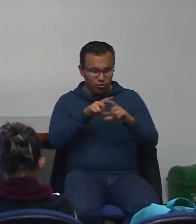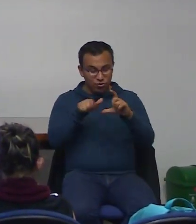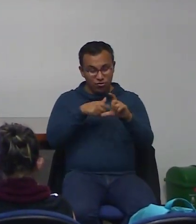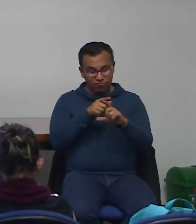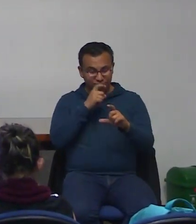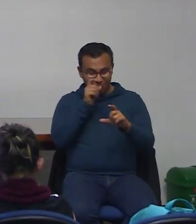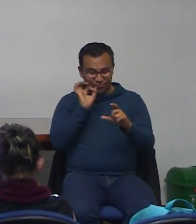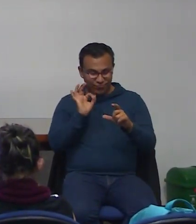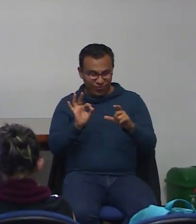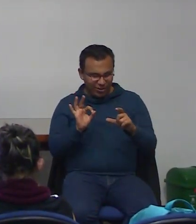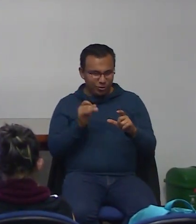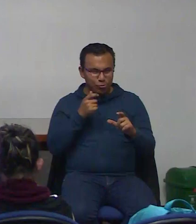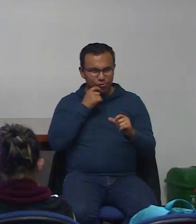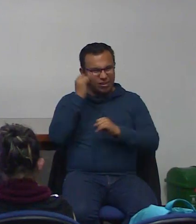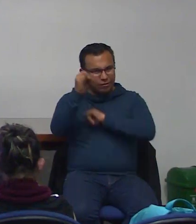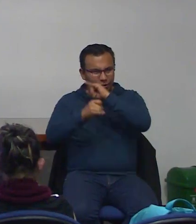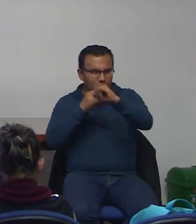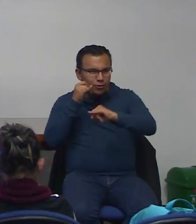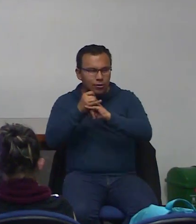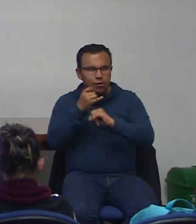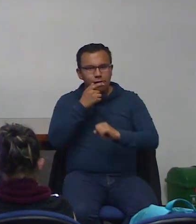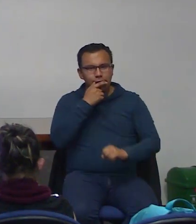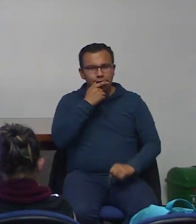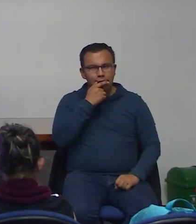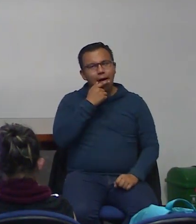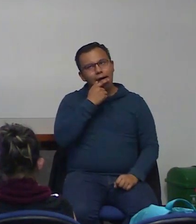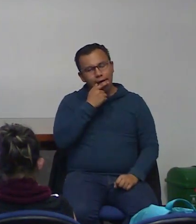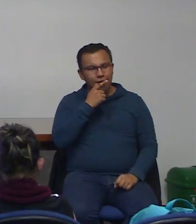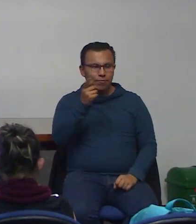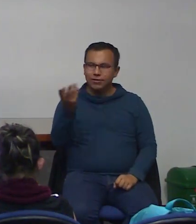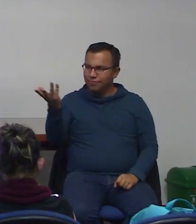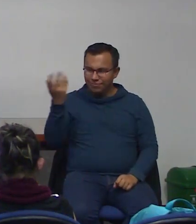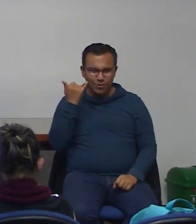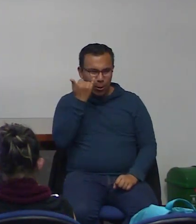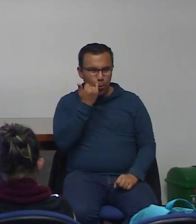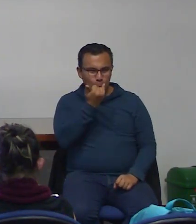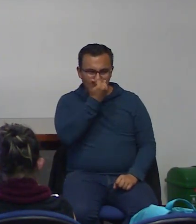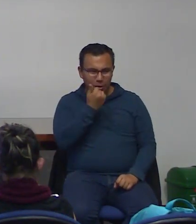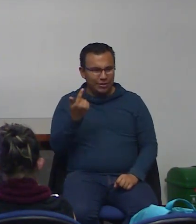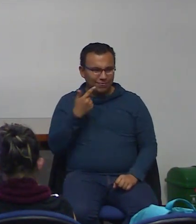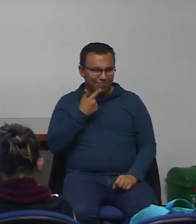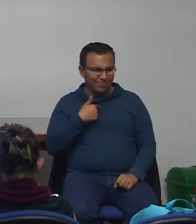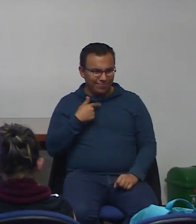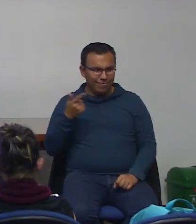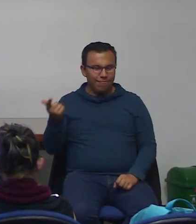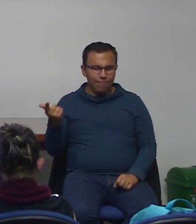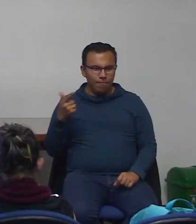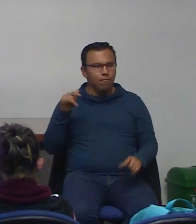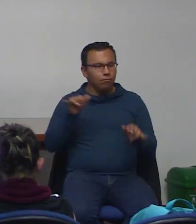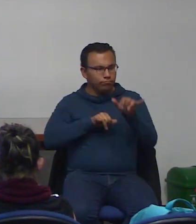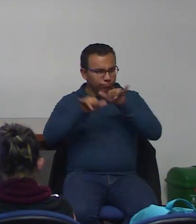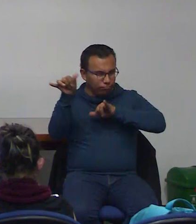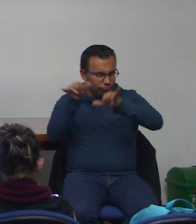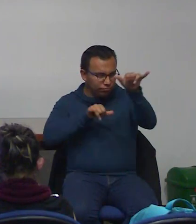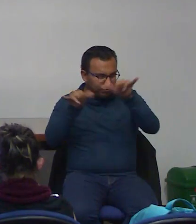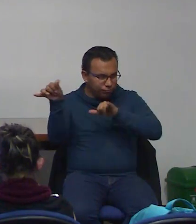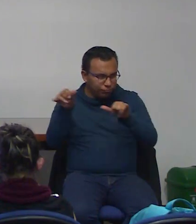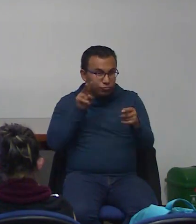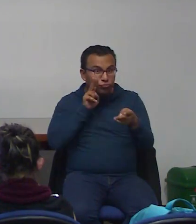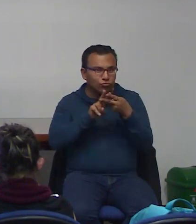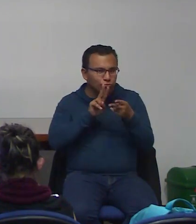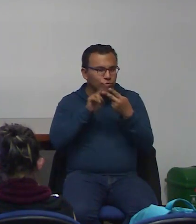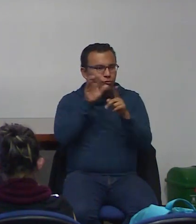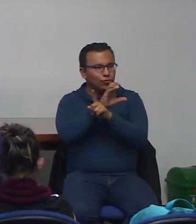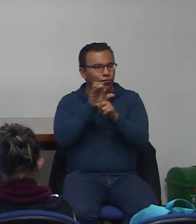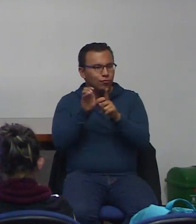internacional eh Como decía Juli he tenido la oportunidad de de de viajar de conocer otro